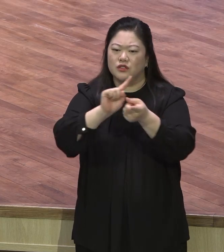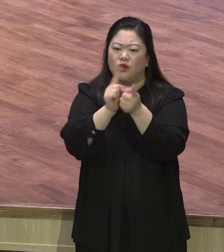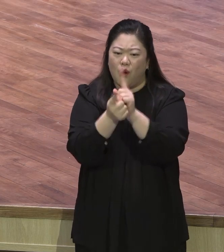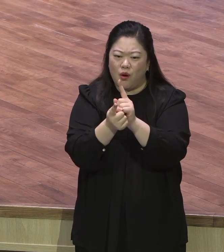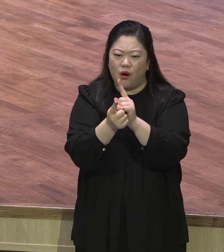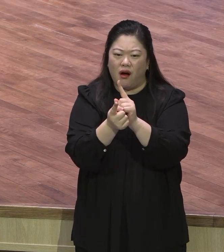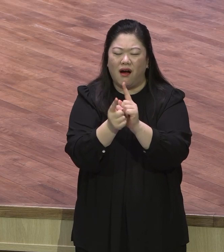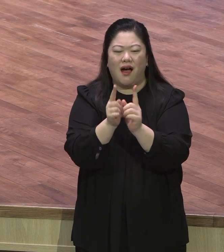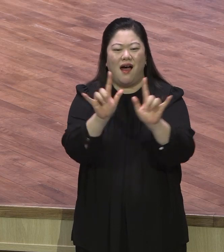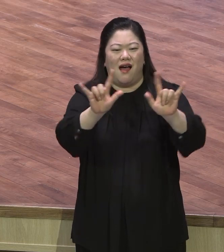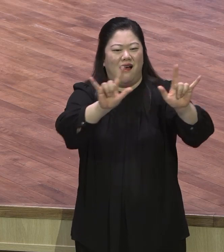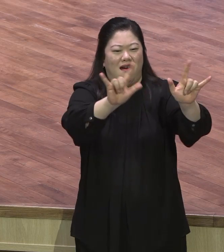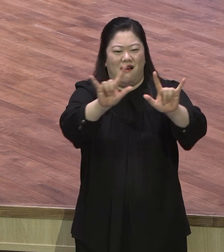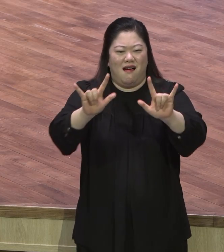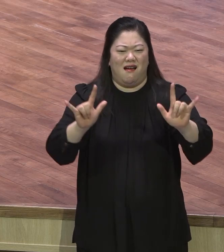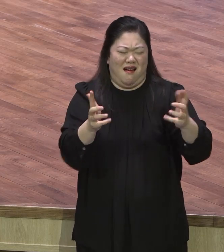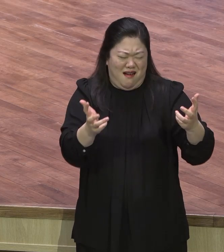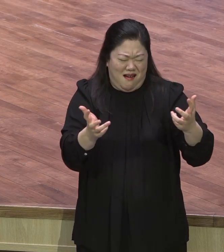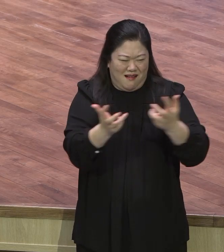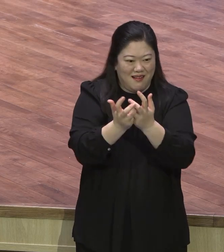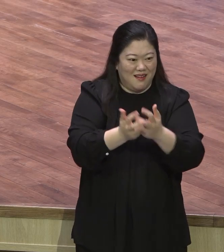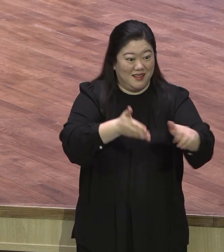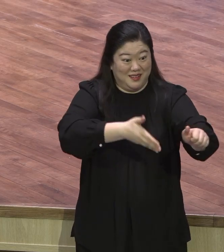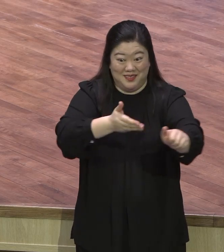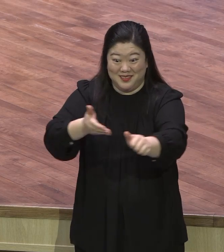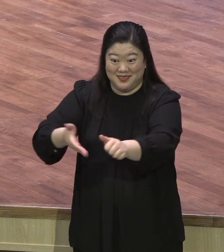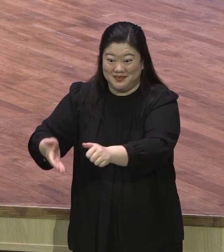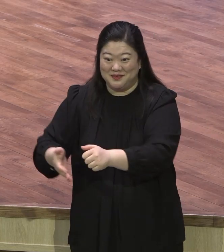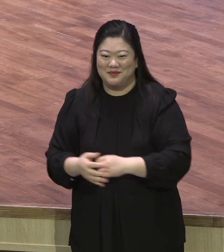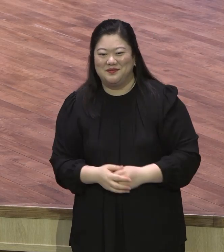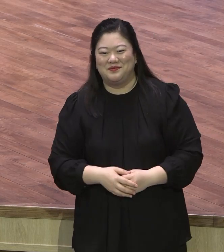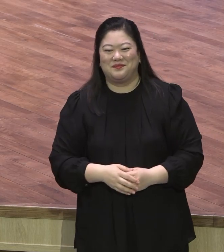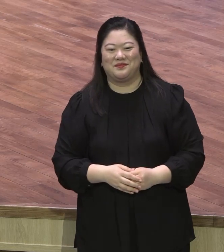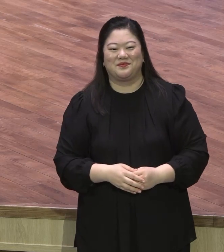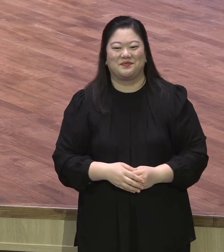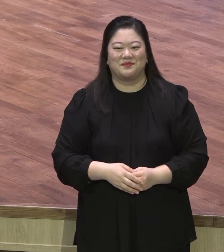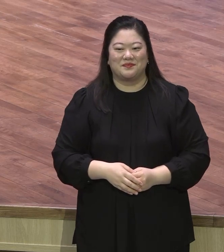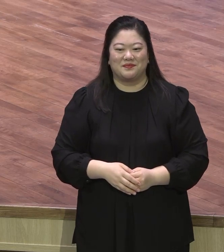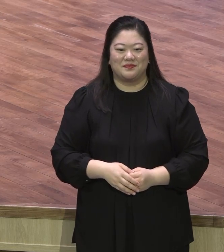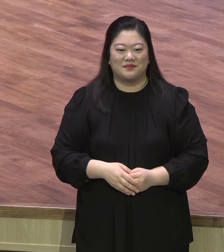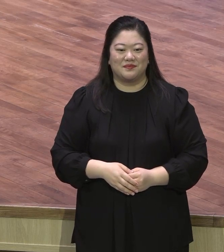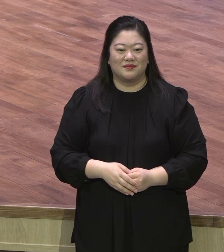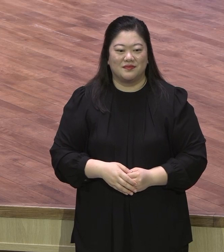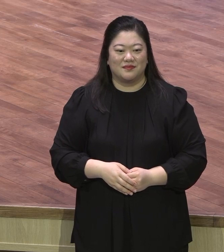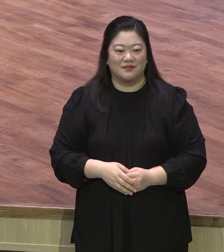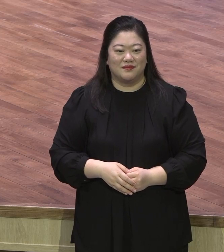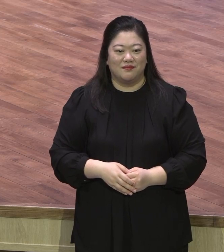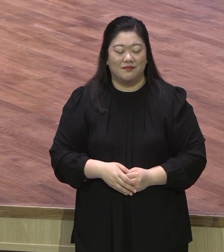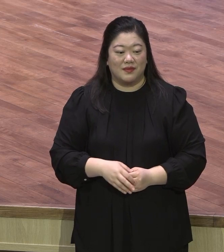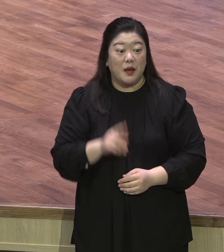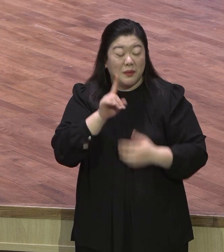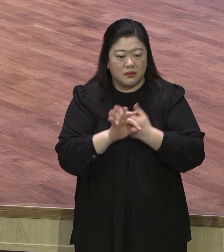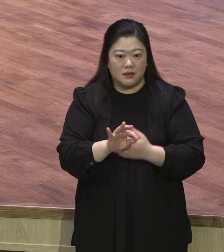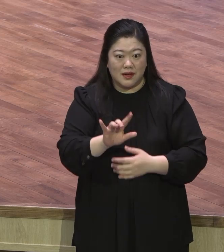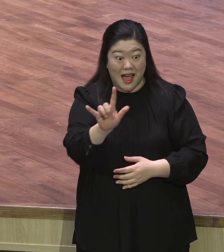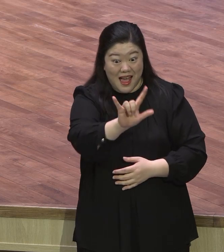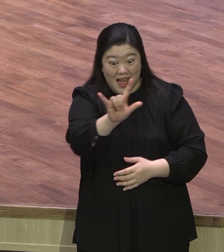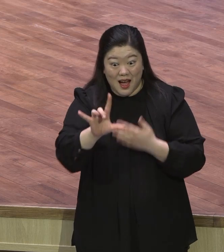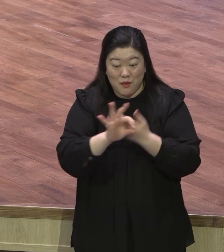넘치는 이런 가정들이에요. 그러면 어떻게 돼요. 영국적인 분위기가 달라지요.